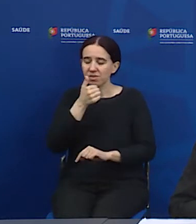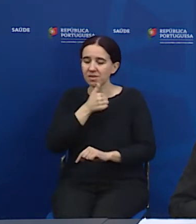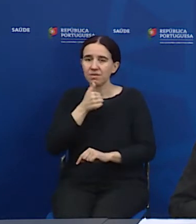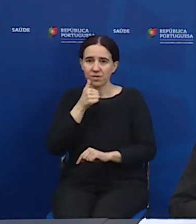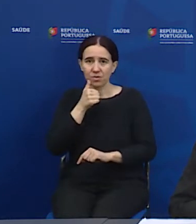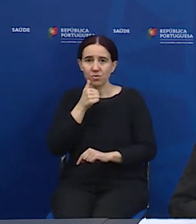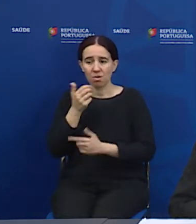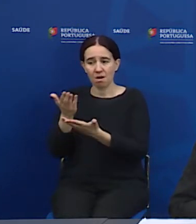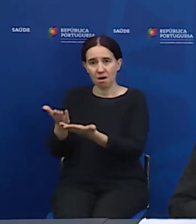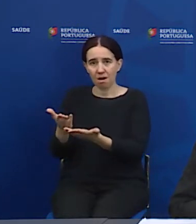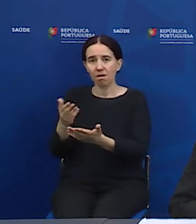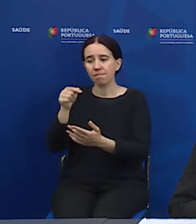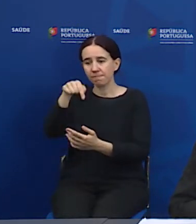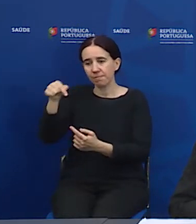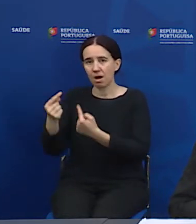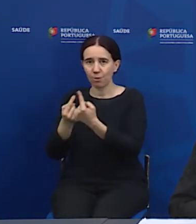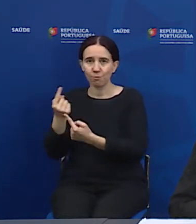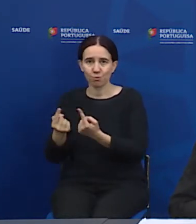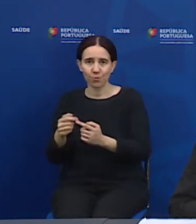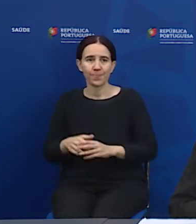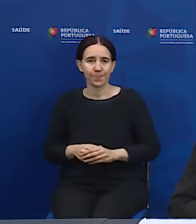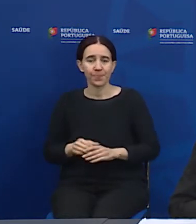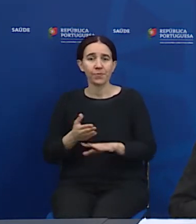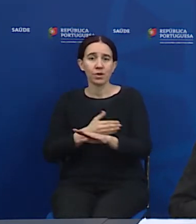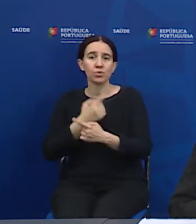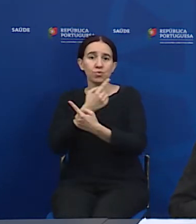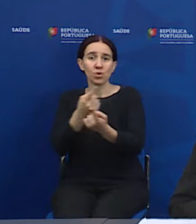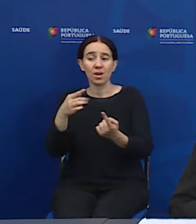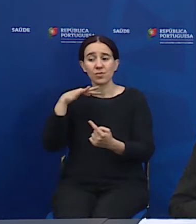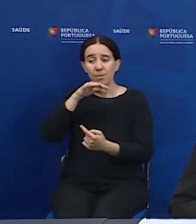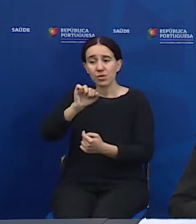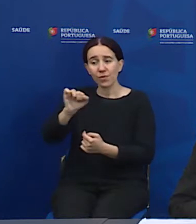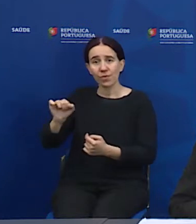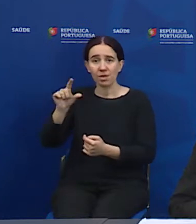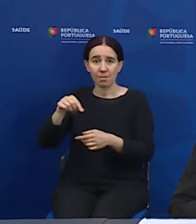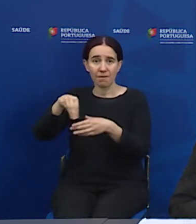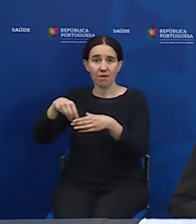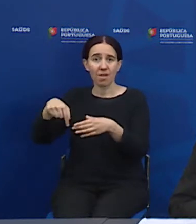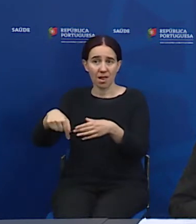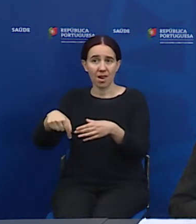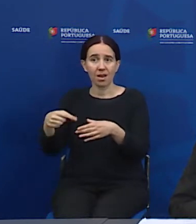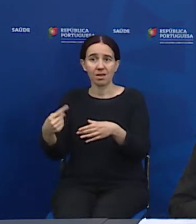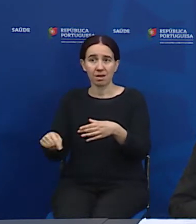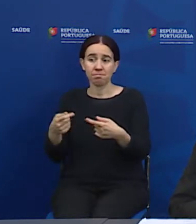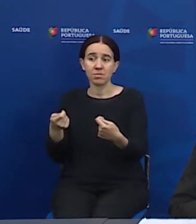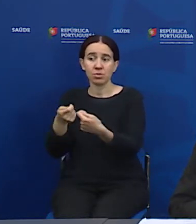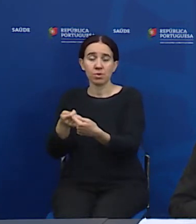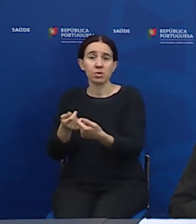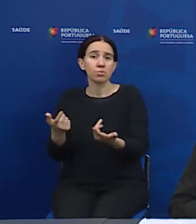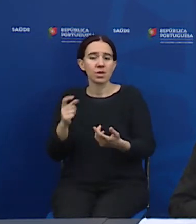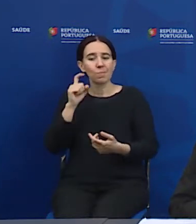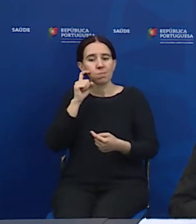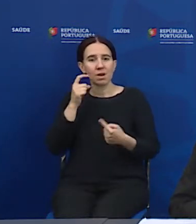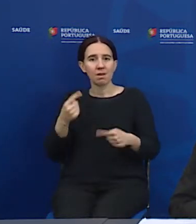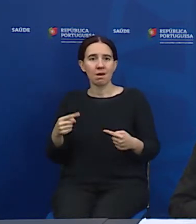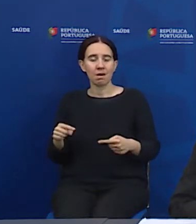sacrifícios por parte de alguns como disse as suas famílias estão obviamente também envolvidas neste nesta resposta porque